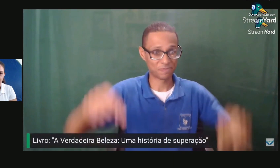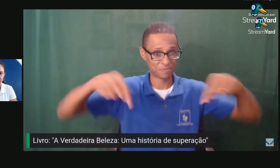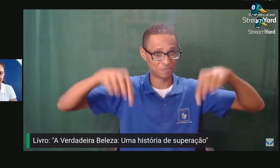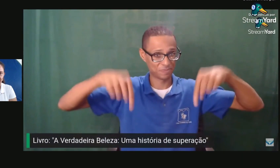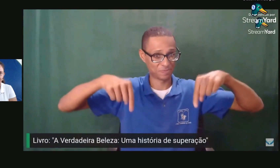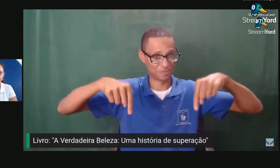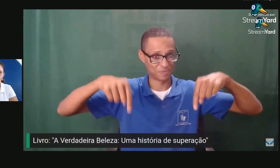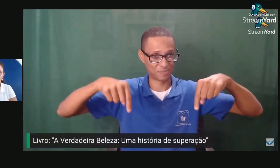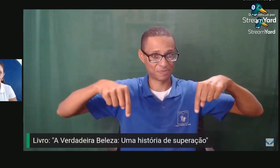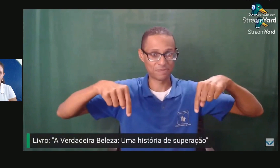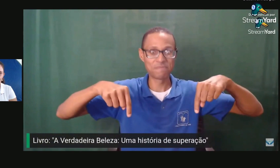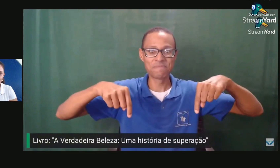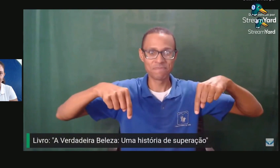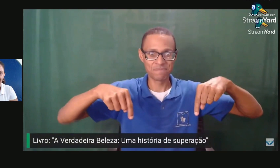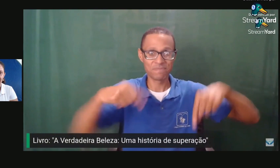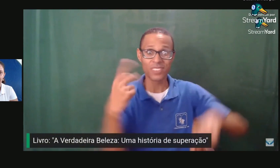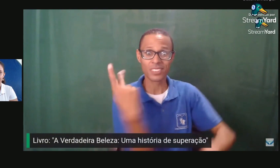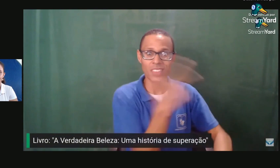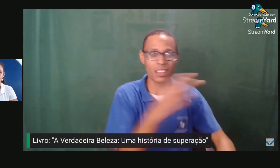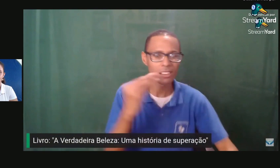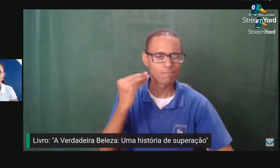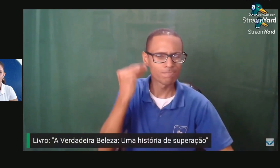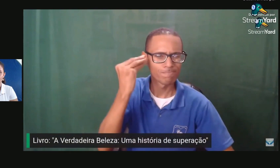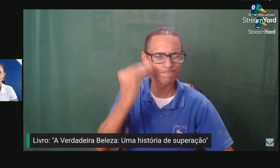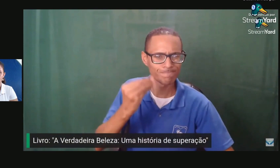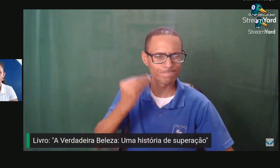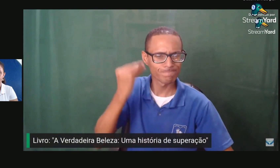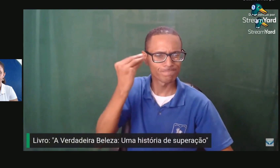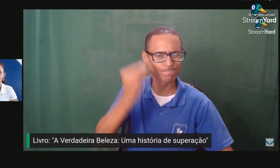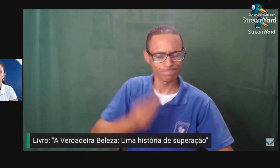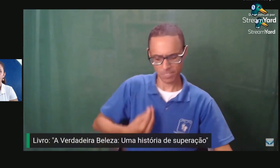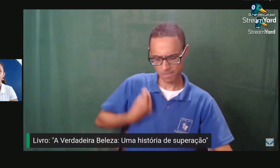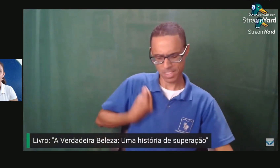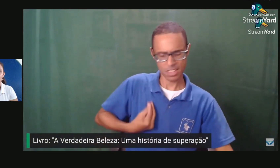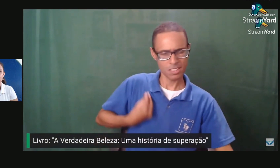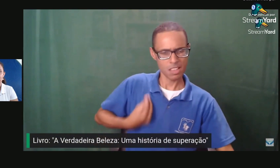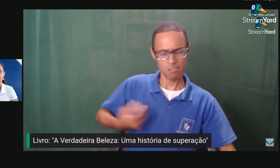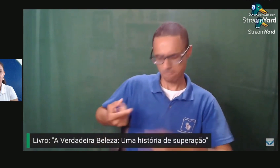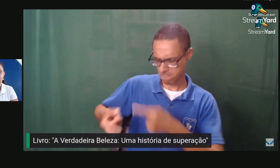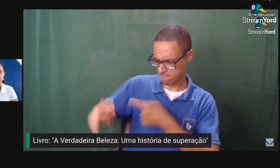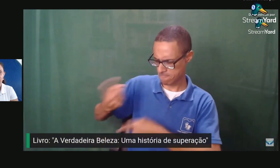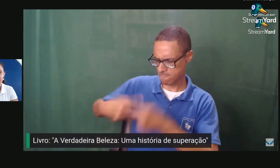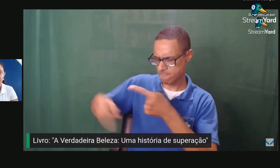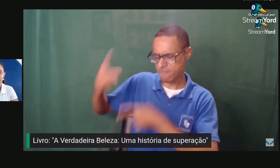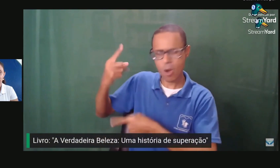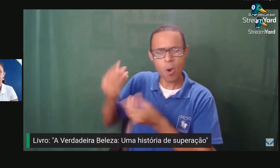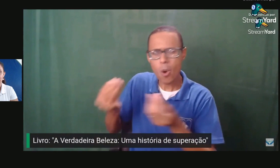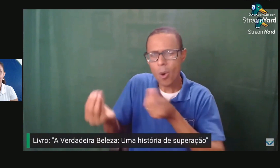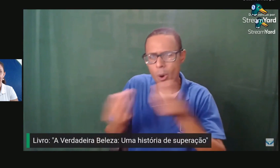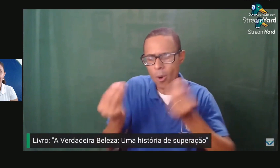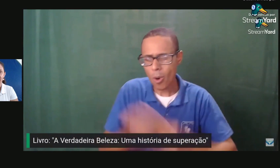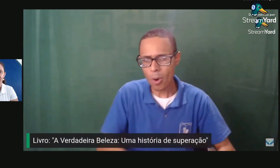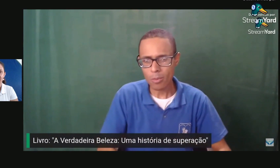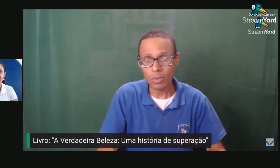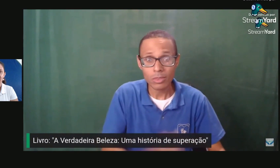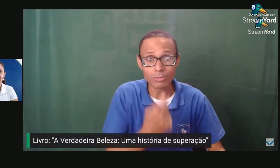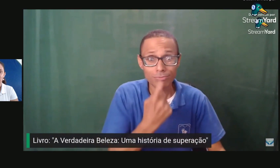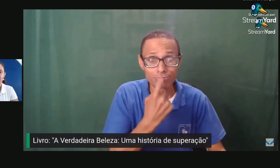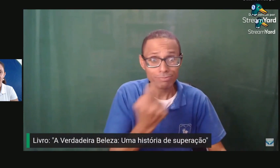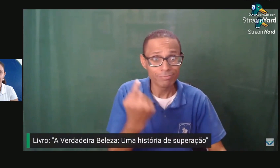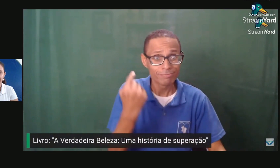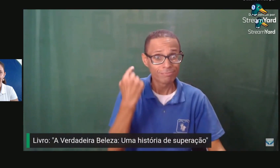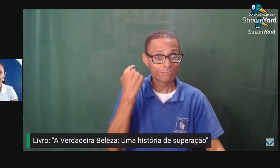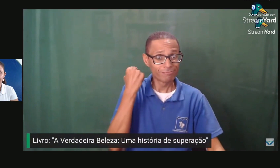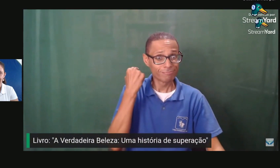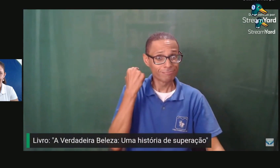livro, vou mostrar aqui o nome do livro, A Verdadeira Beleza, uma história de superação, onde ela coloca suas vivências,